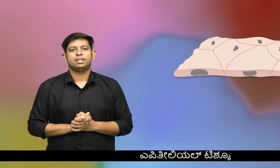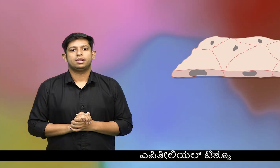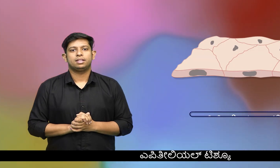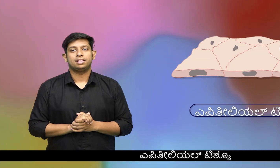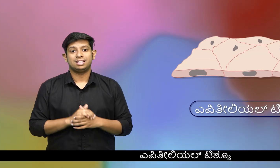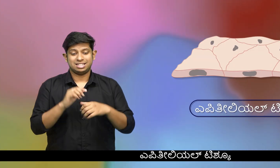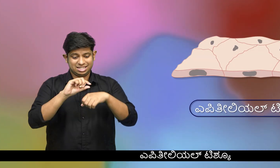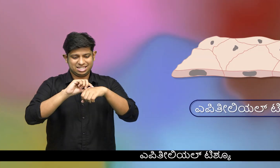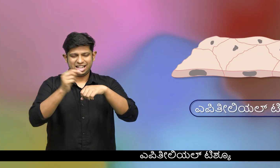ಎಪಿಥಿಯಲ್ ಟಿಶ್ಯೂ,